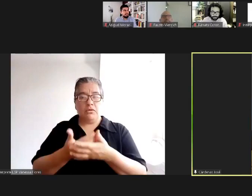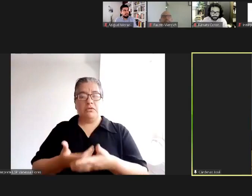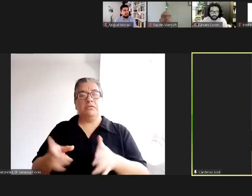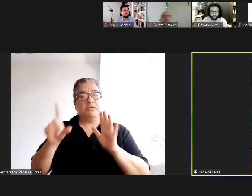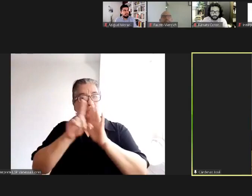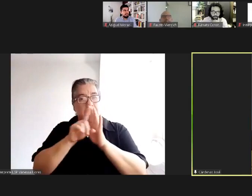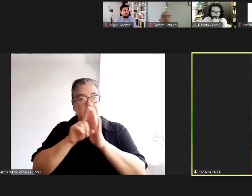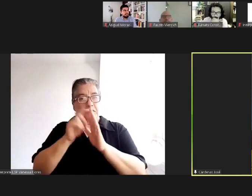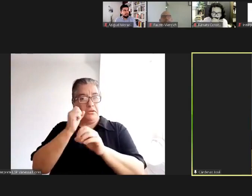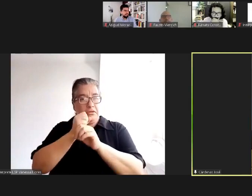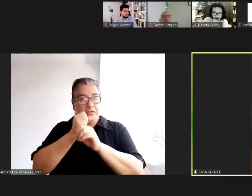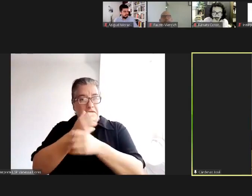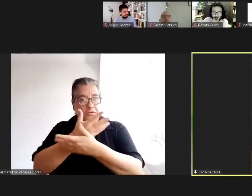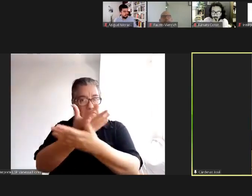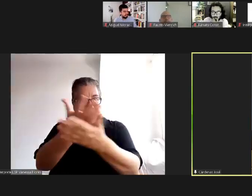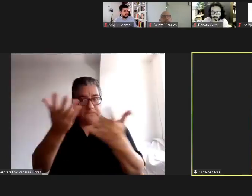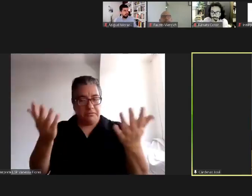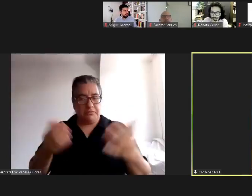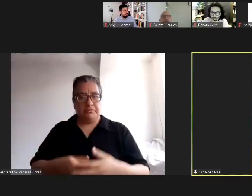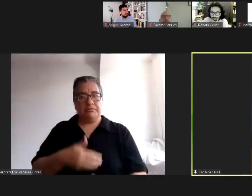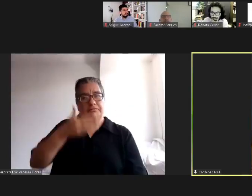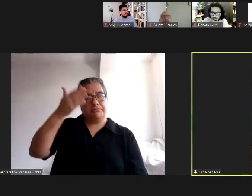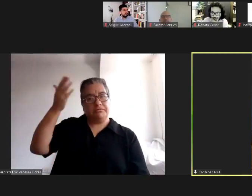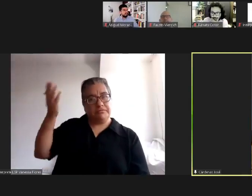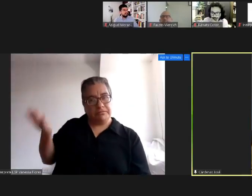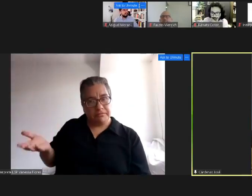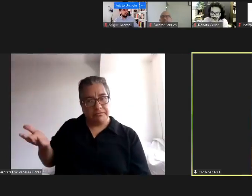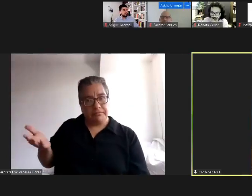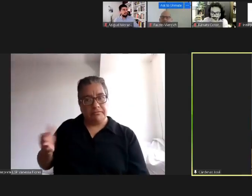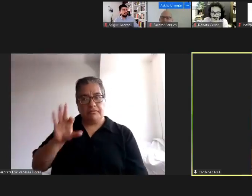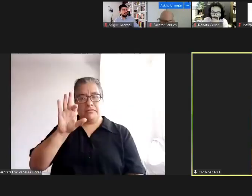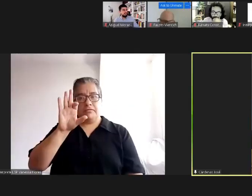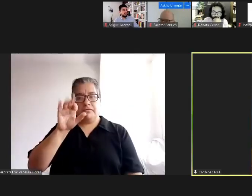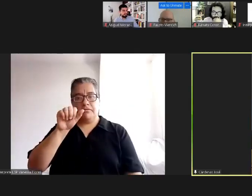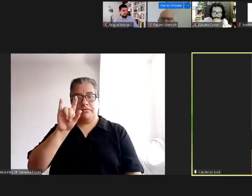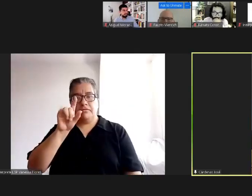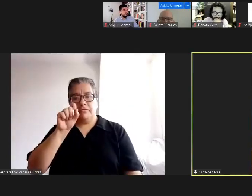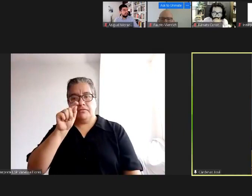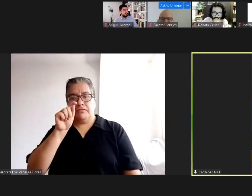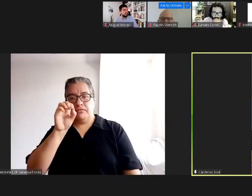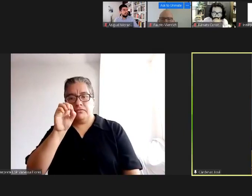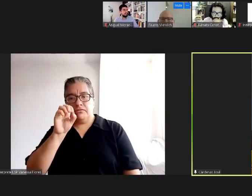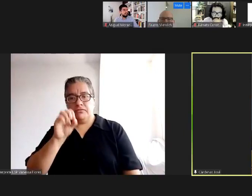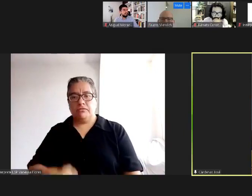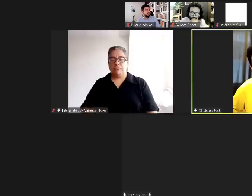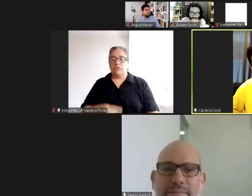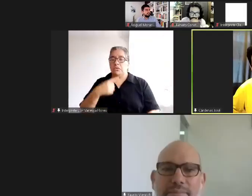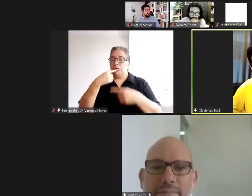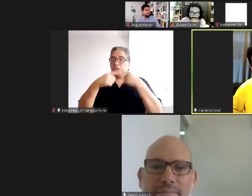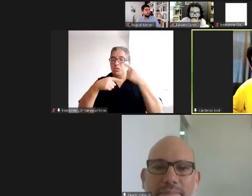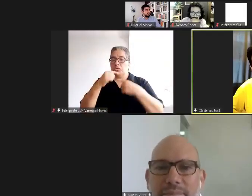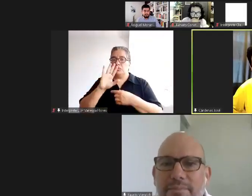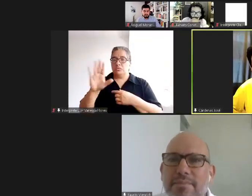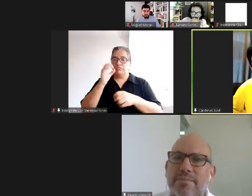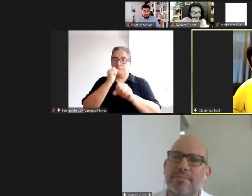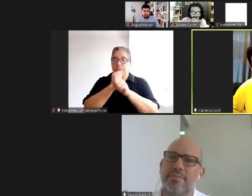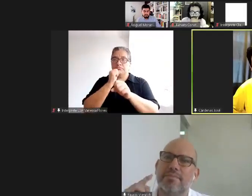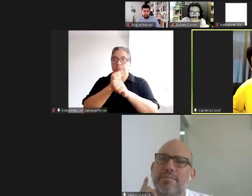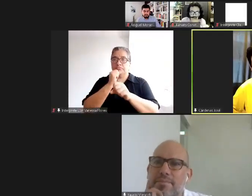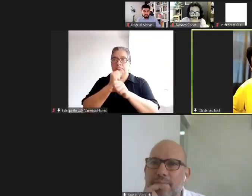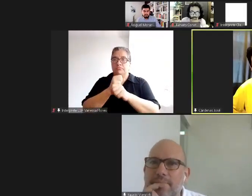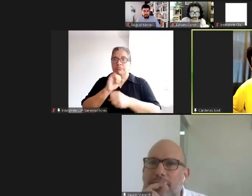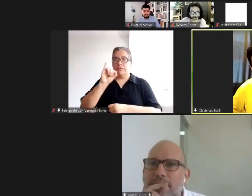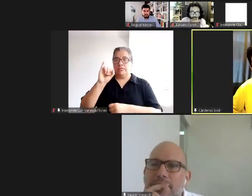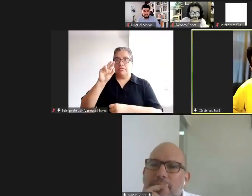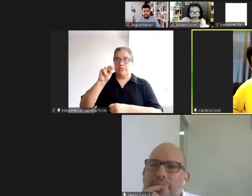vamos a ceder el turno a Fausto para que nos cuente un poco el trabajo de Indecopy en